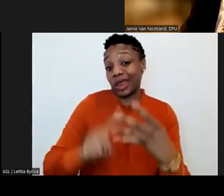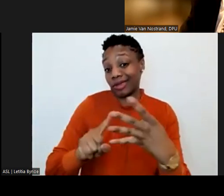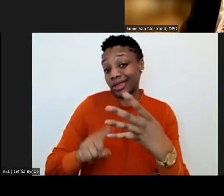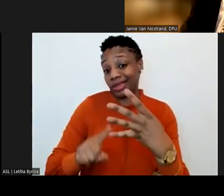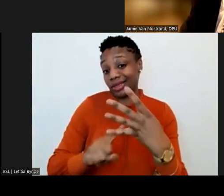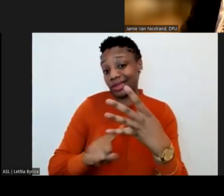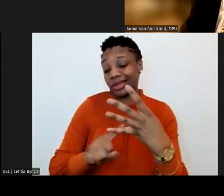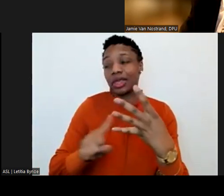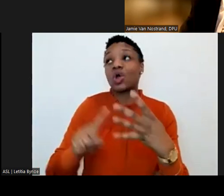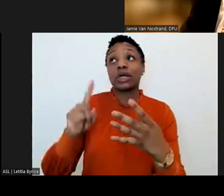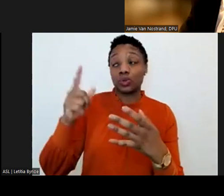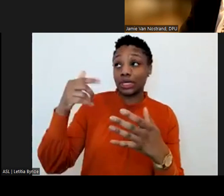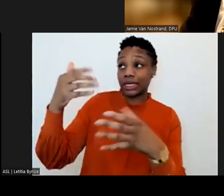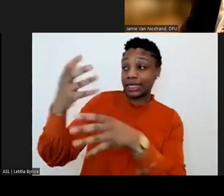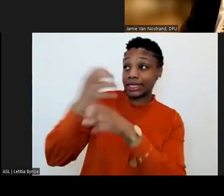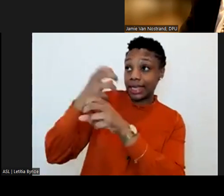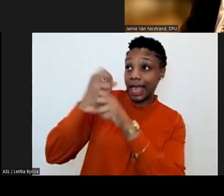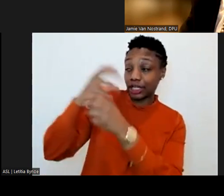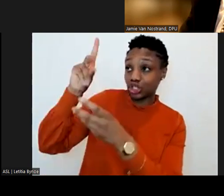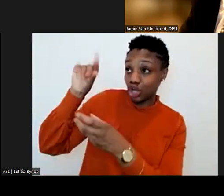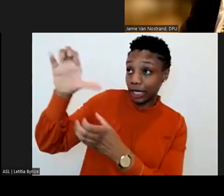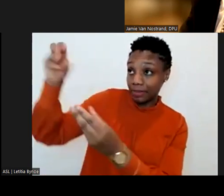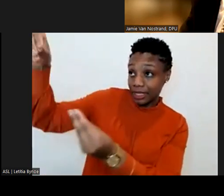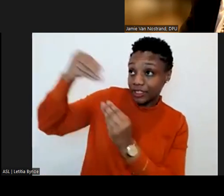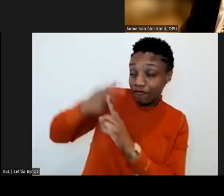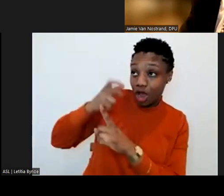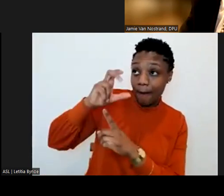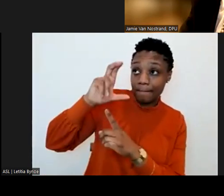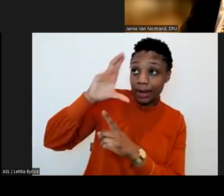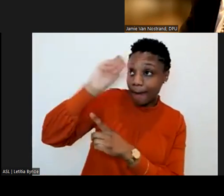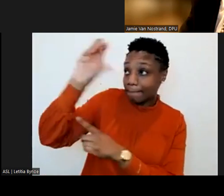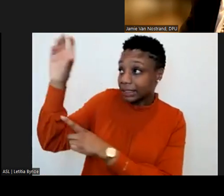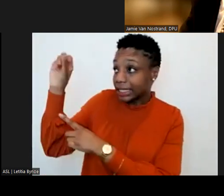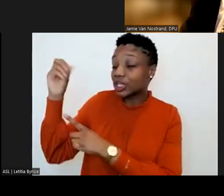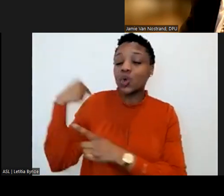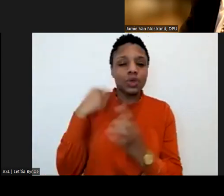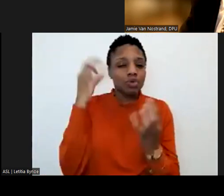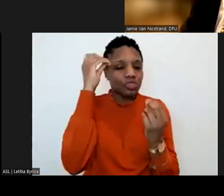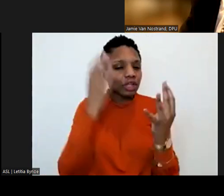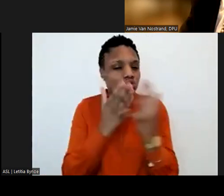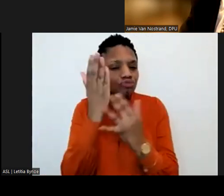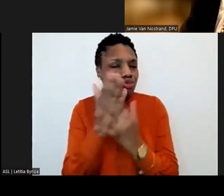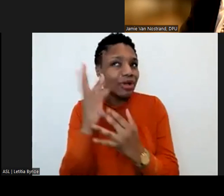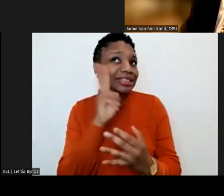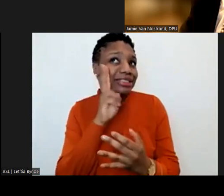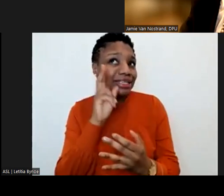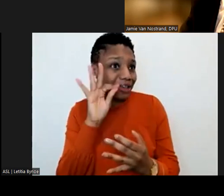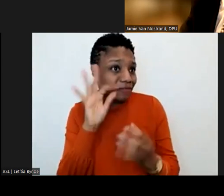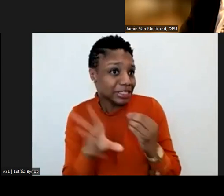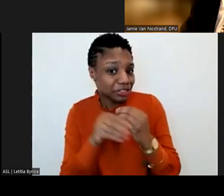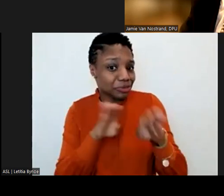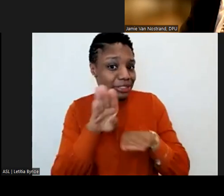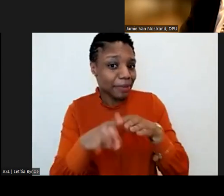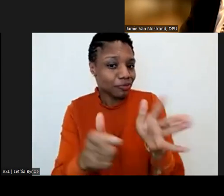eh una vez nosotros recibamos esos esos documentos por parte de los servicios públicos